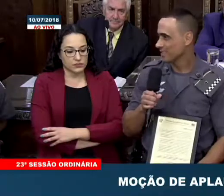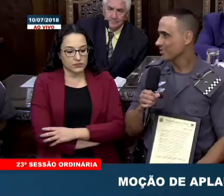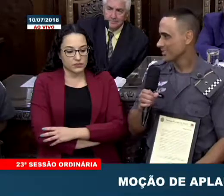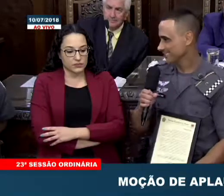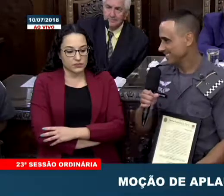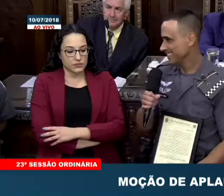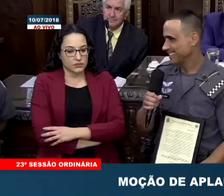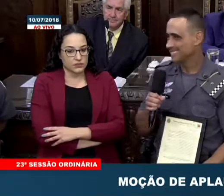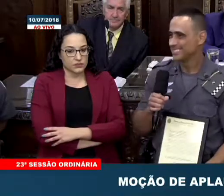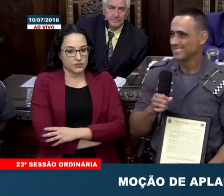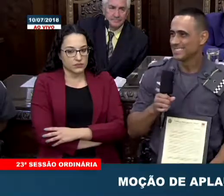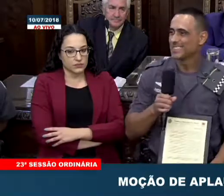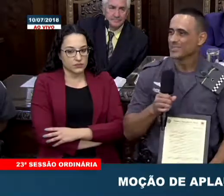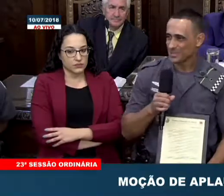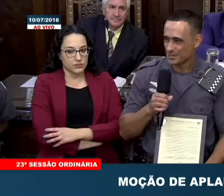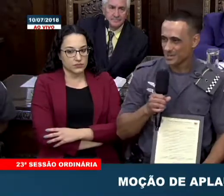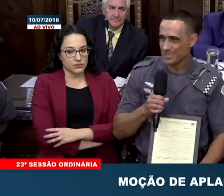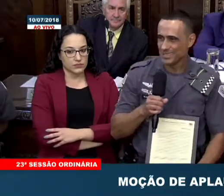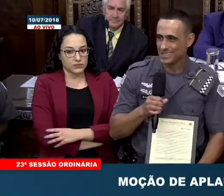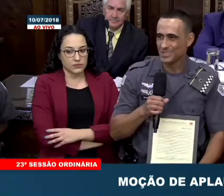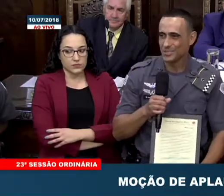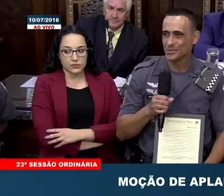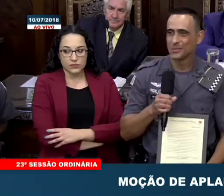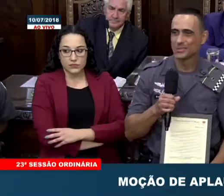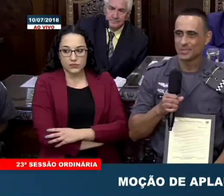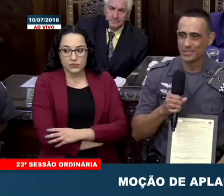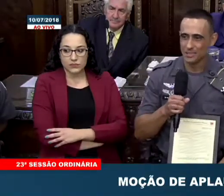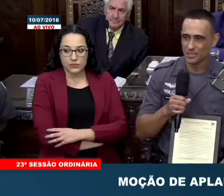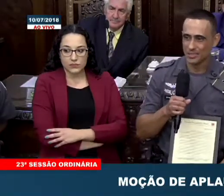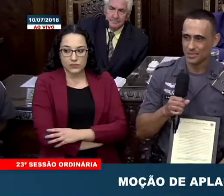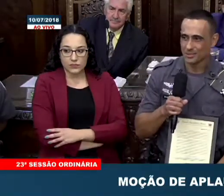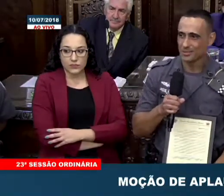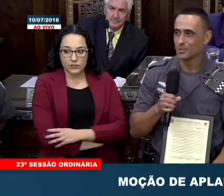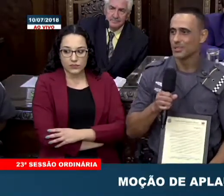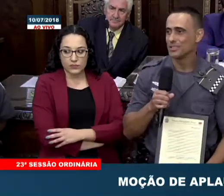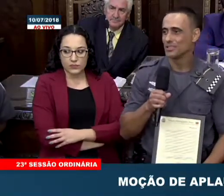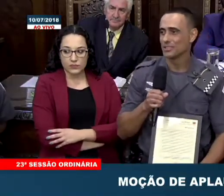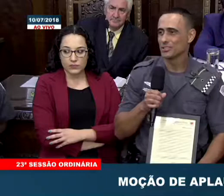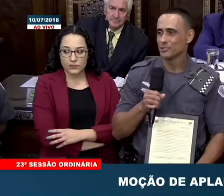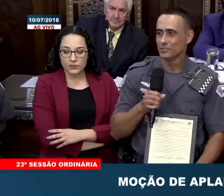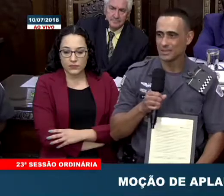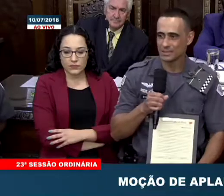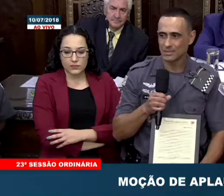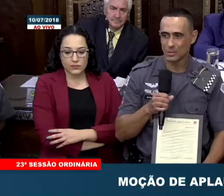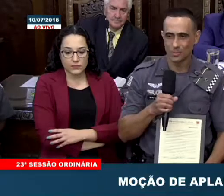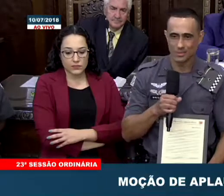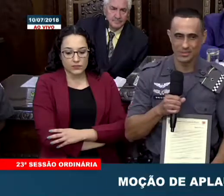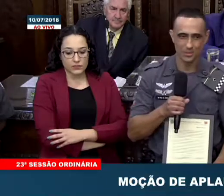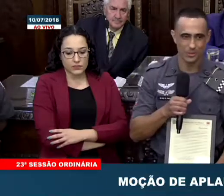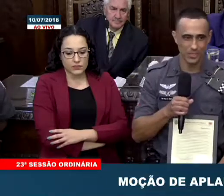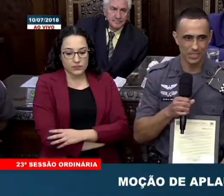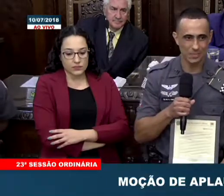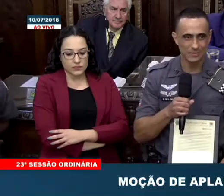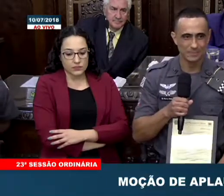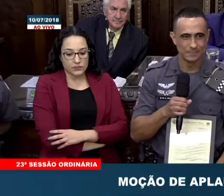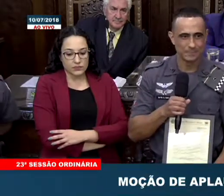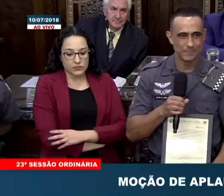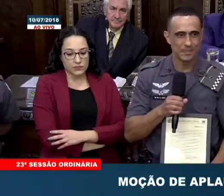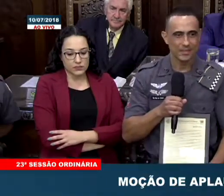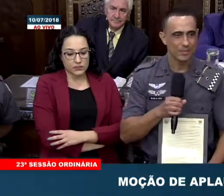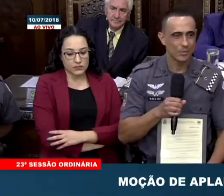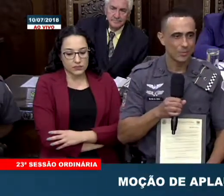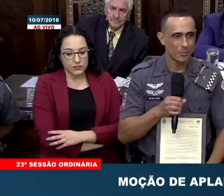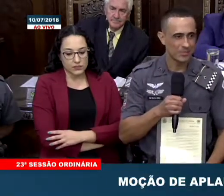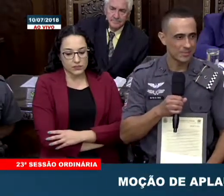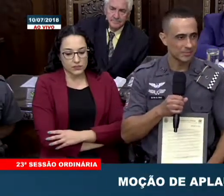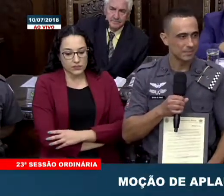Coronel Xavier, o Coronel Daniela, o Capitão Mandalich, o Tenente Thiago e o Tenente Freitas, que é o comandante meu direto